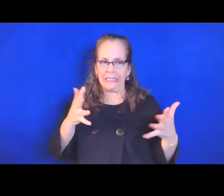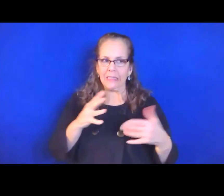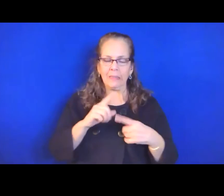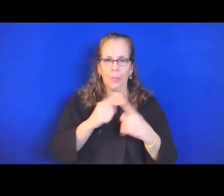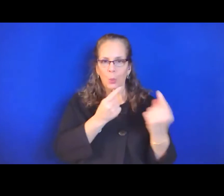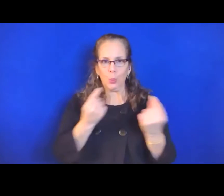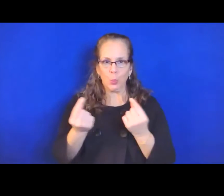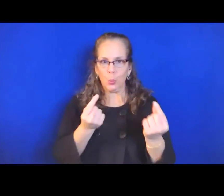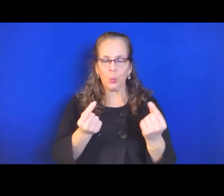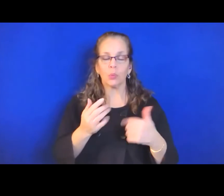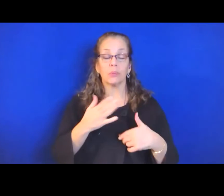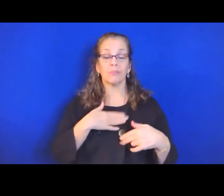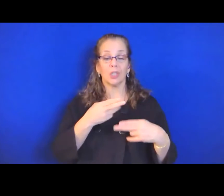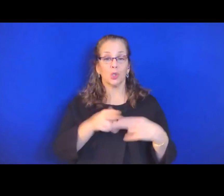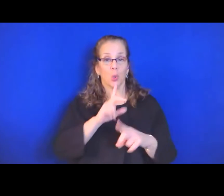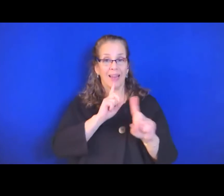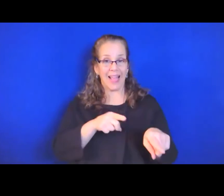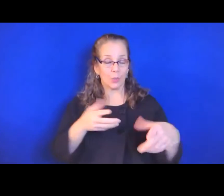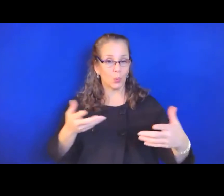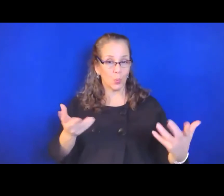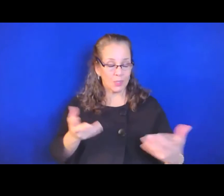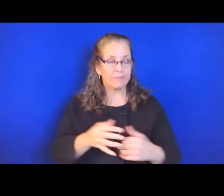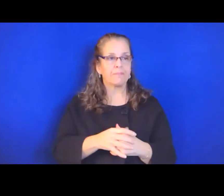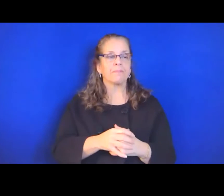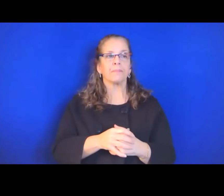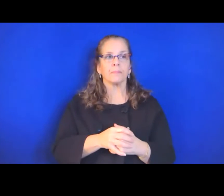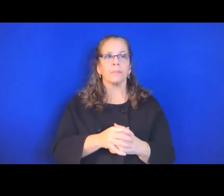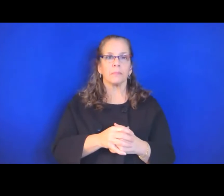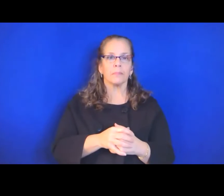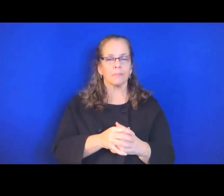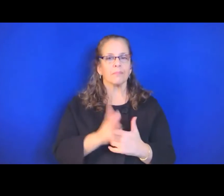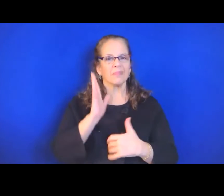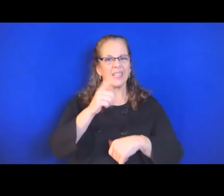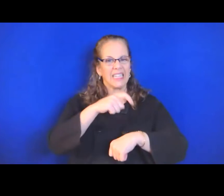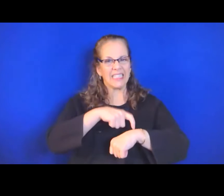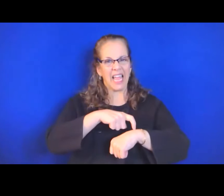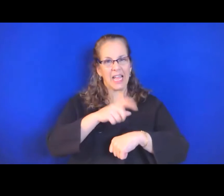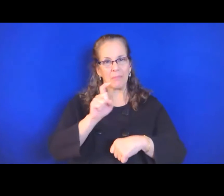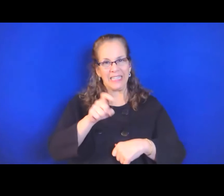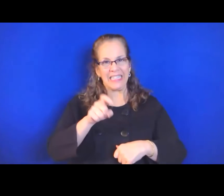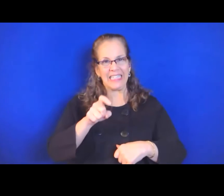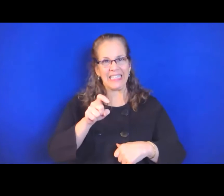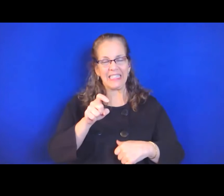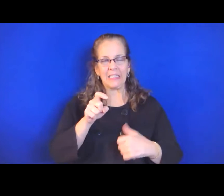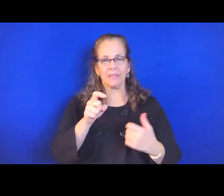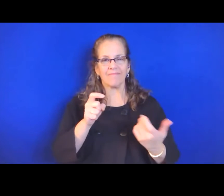的孩童。那现在呢，还是没有这个建